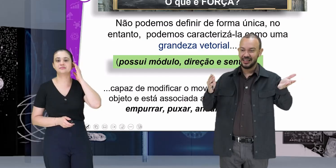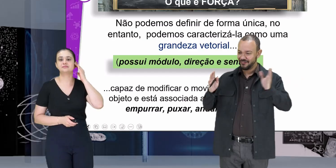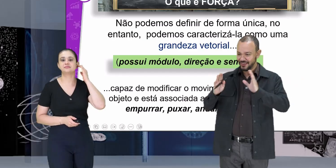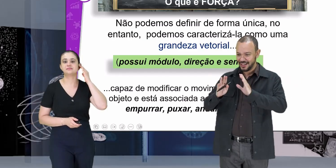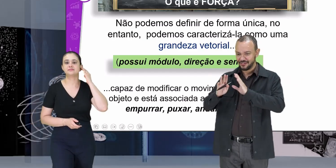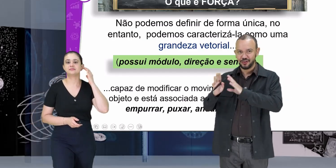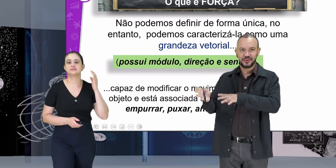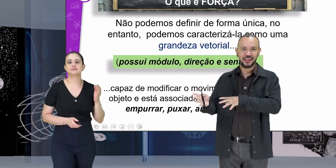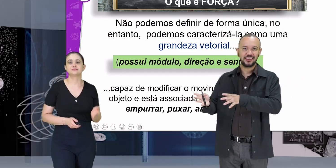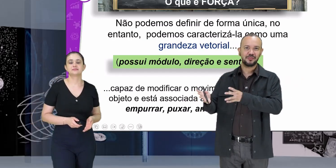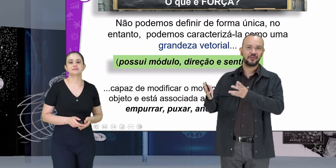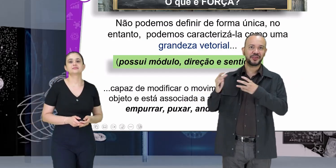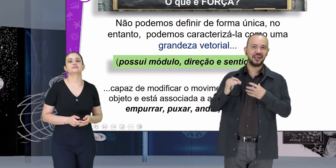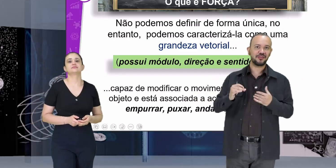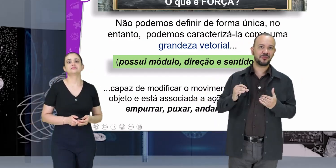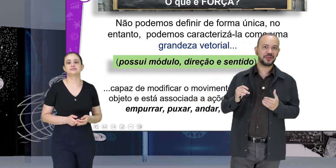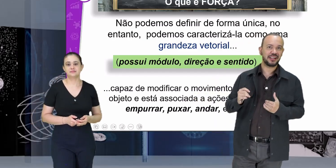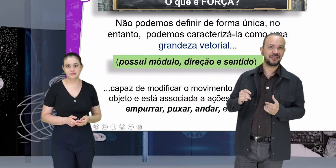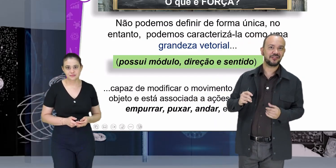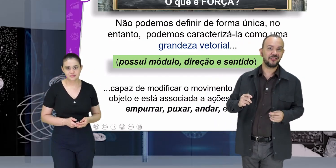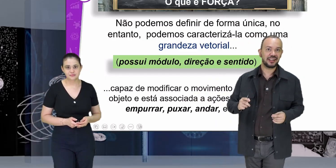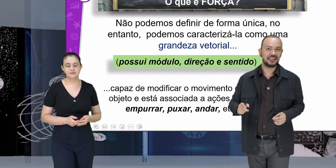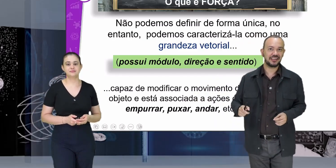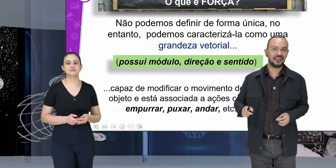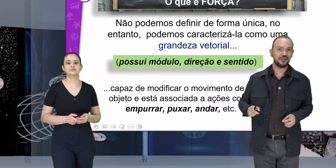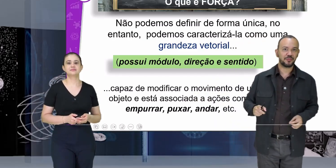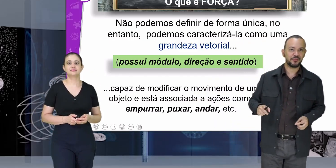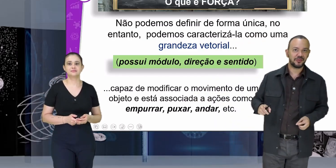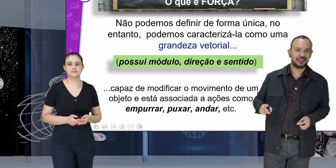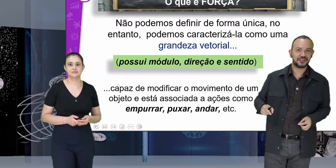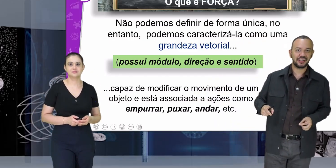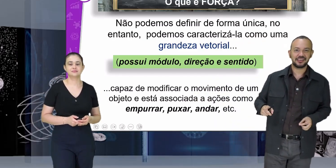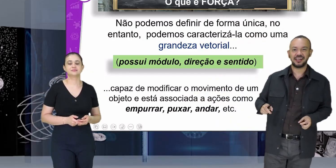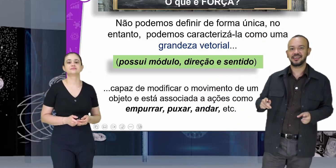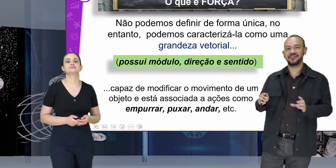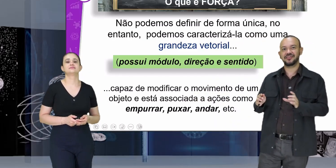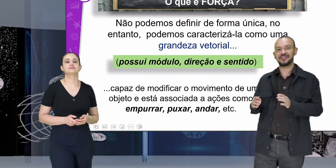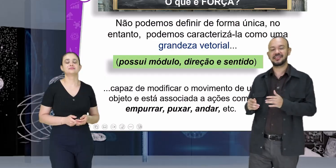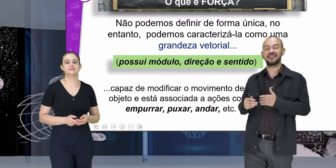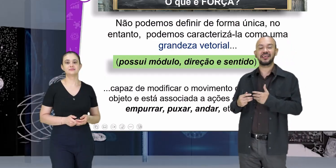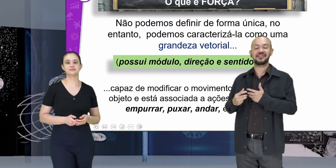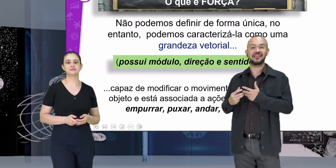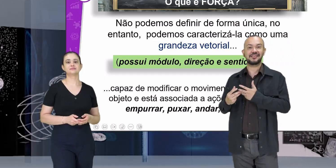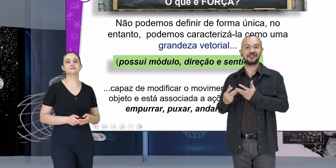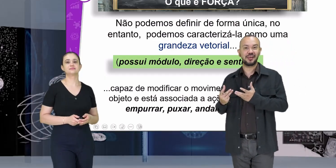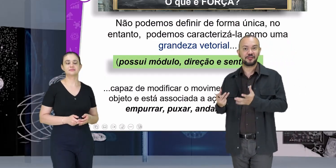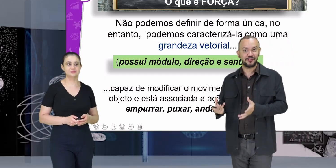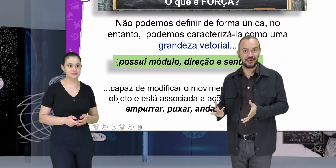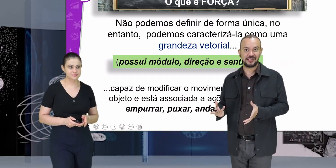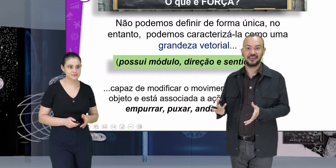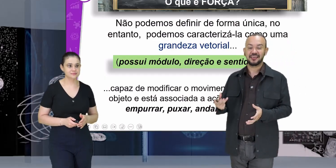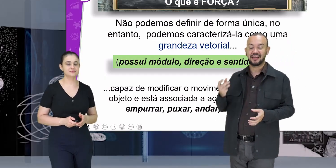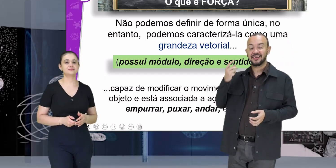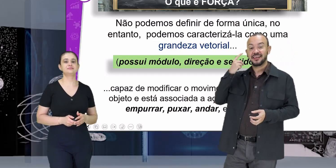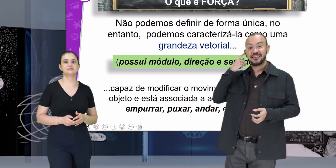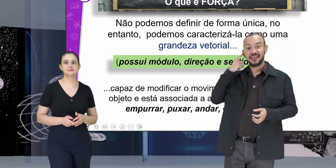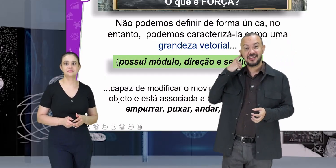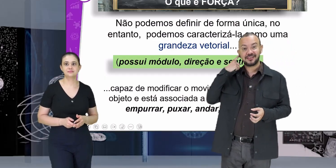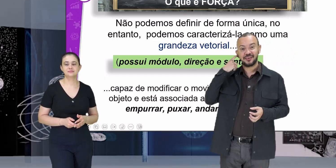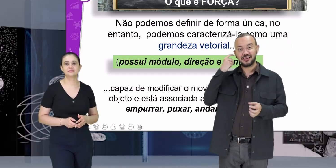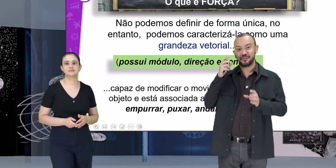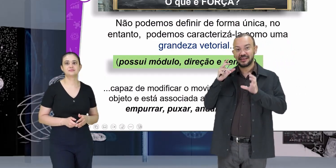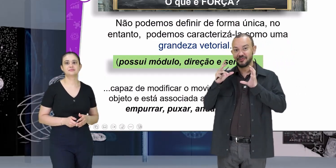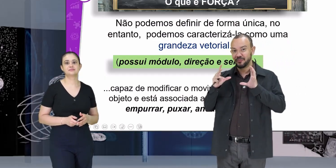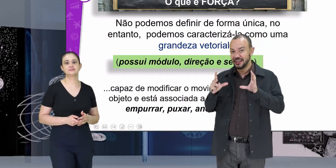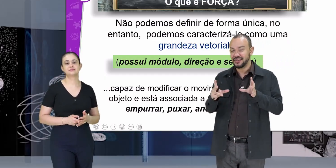de empurrar um objeto, puxar um objeto, ou ainda o próprio ato de andar, todos estão relacionados com a força, tá? E aí,